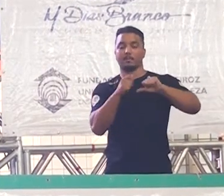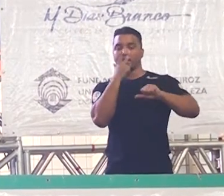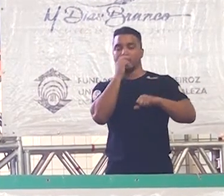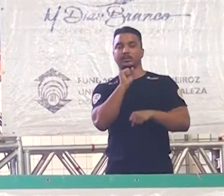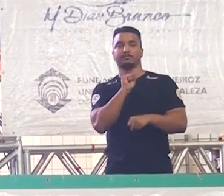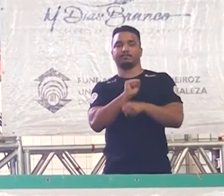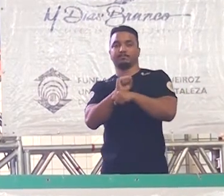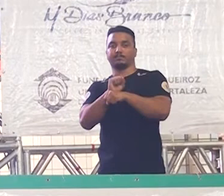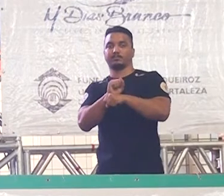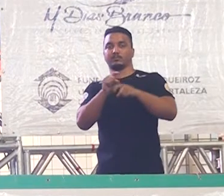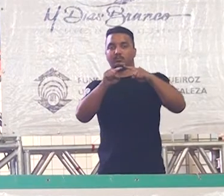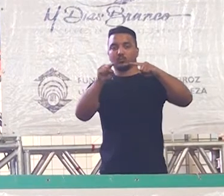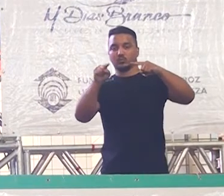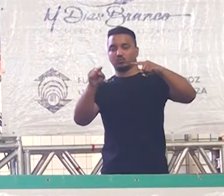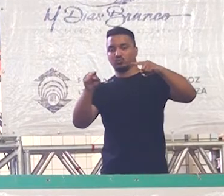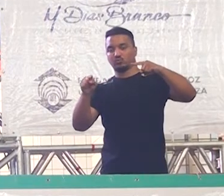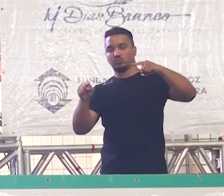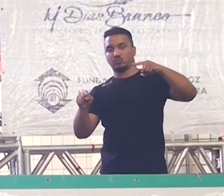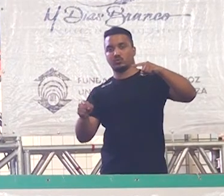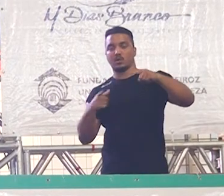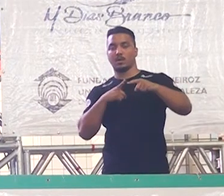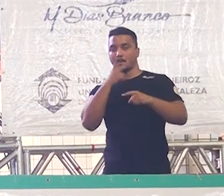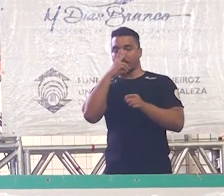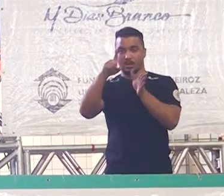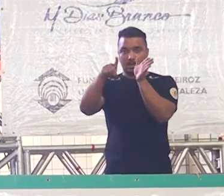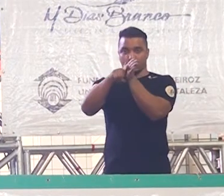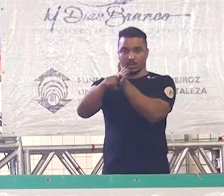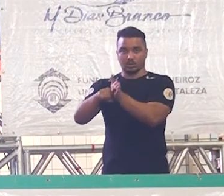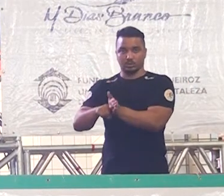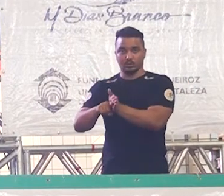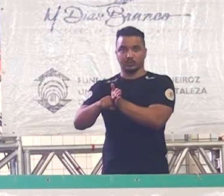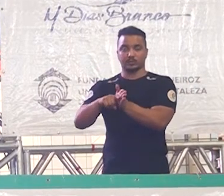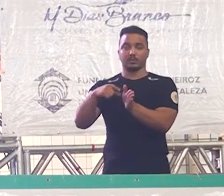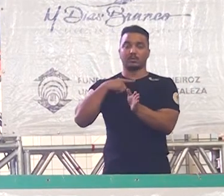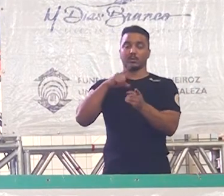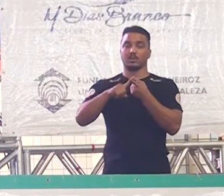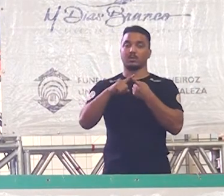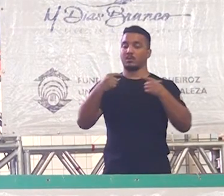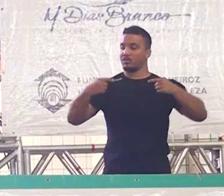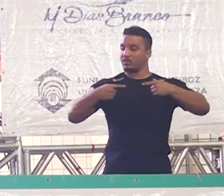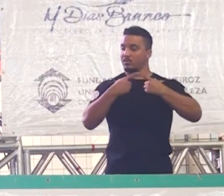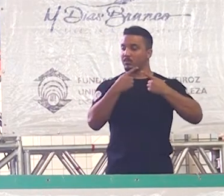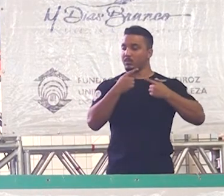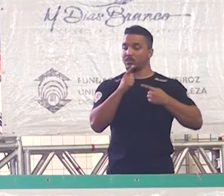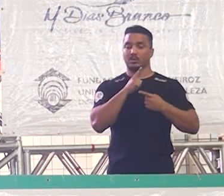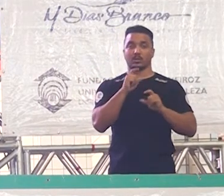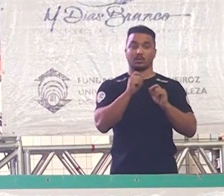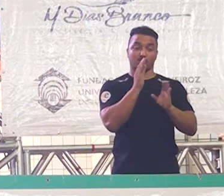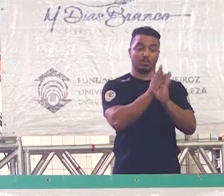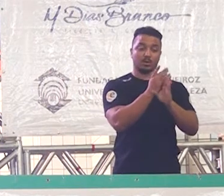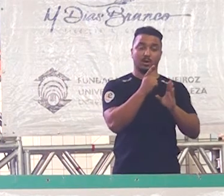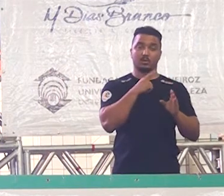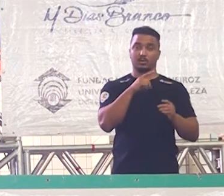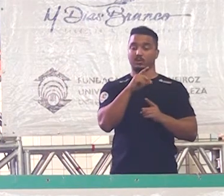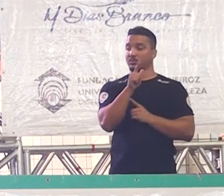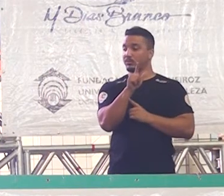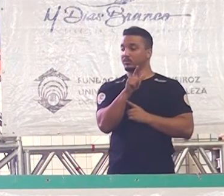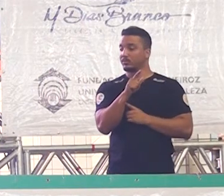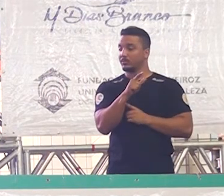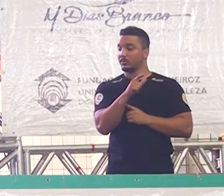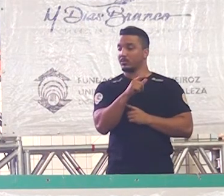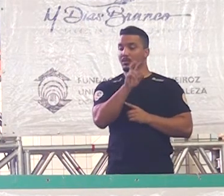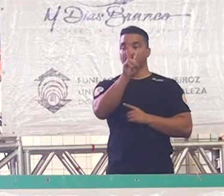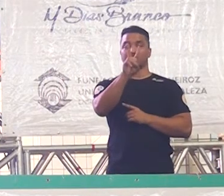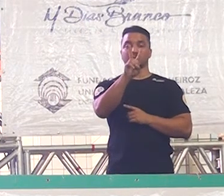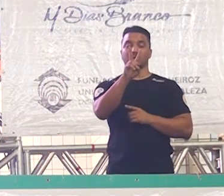frear aceleração negativa com cavidade para baixo. Como o relacionamento se dá pela equação de Torricelli, a